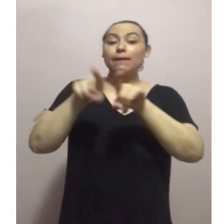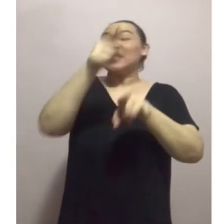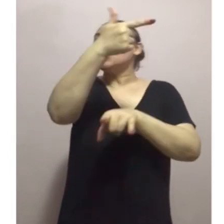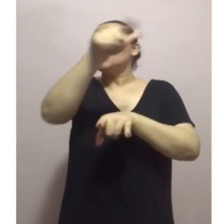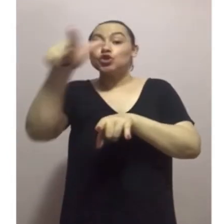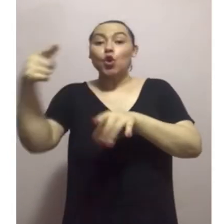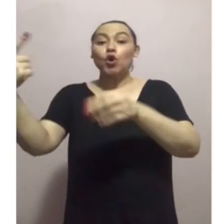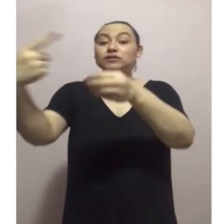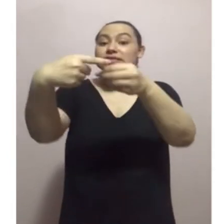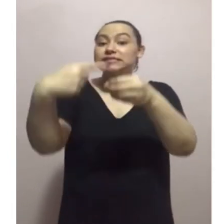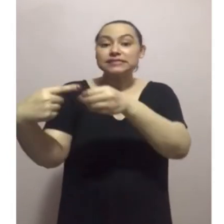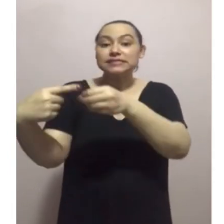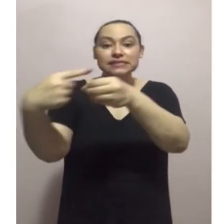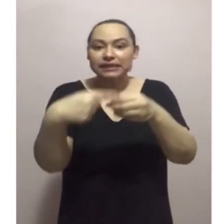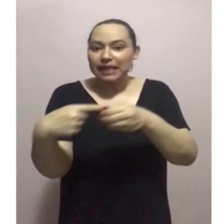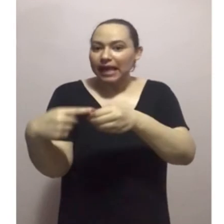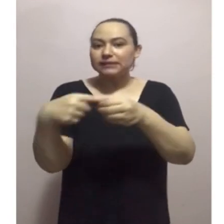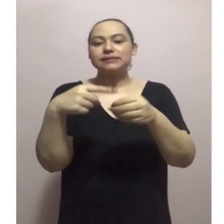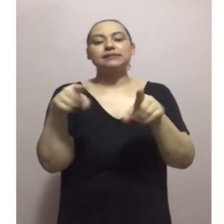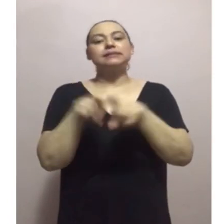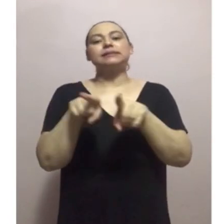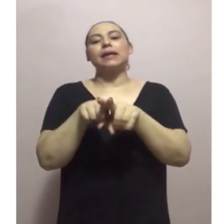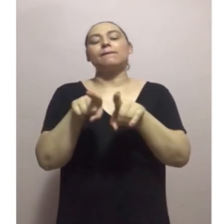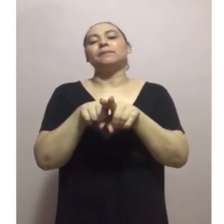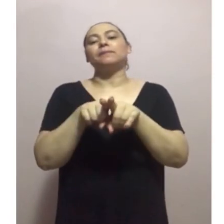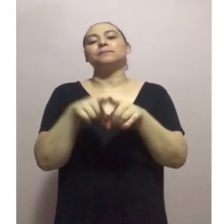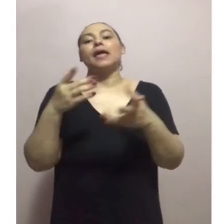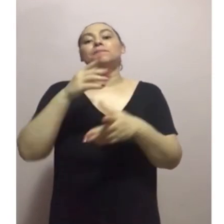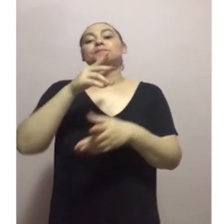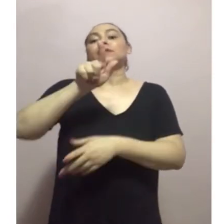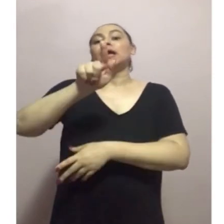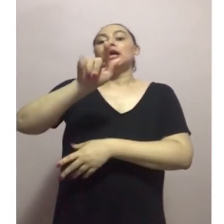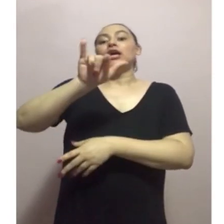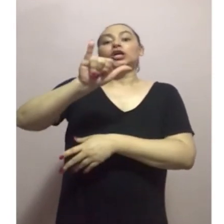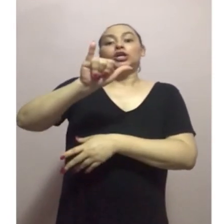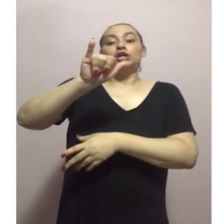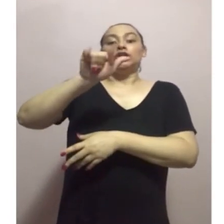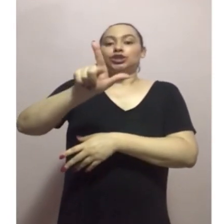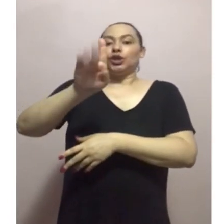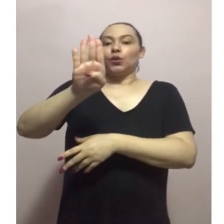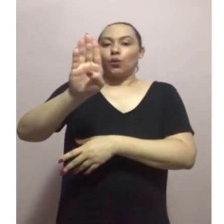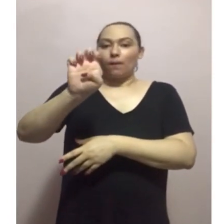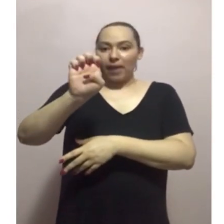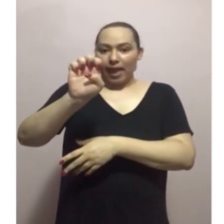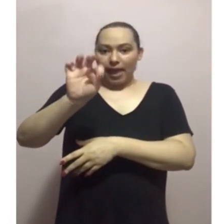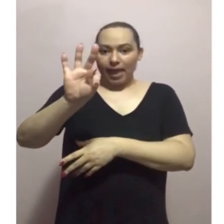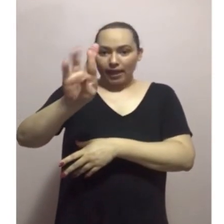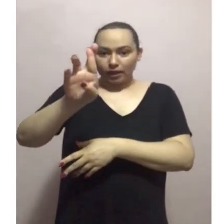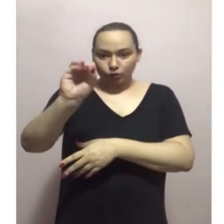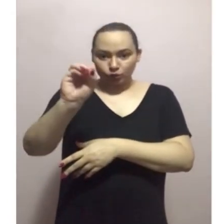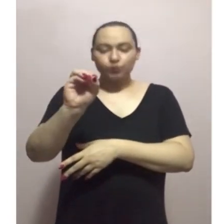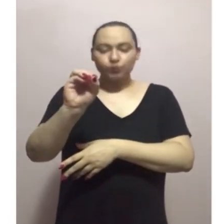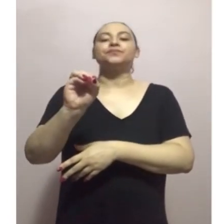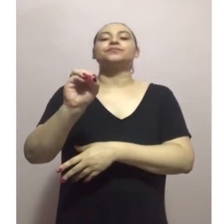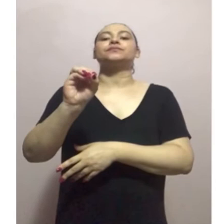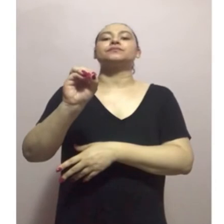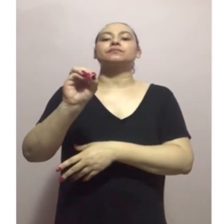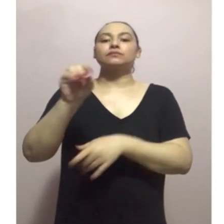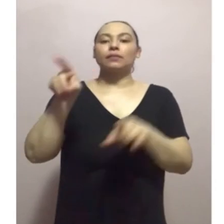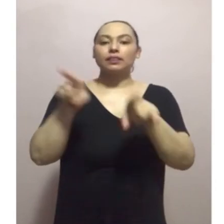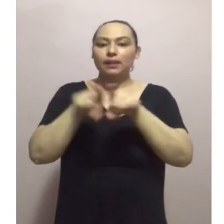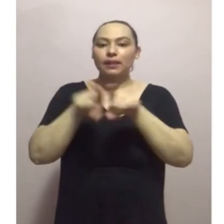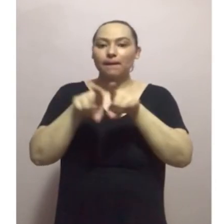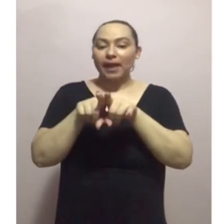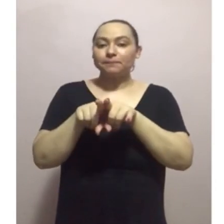que a gente daria um amparo de uma equipe que logo veio Gilberto Scarpa, que é um cineasta, e a Trem Chique, com o